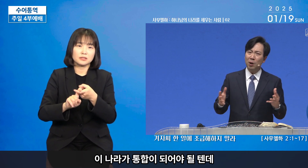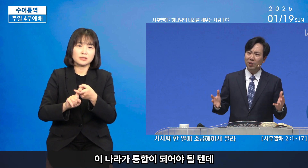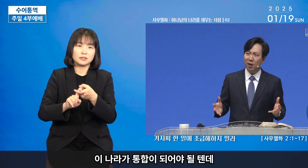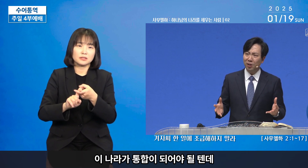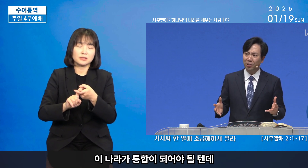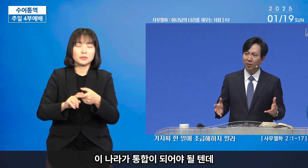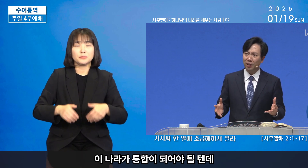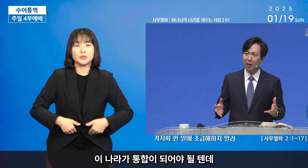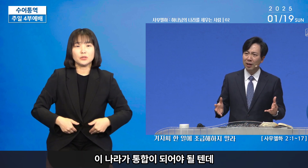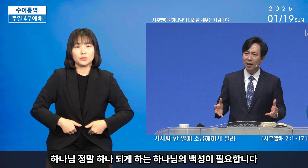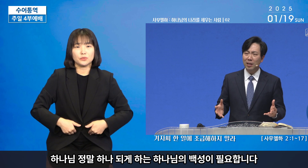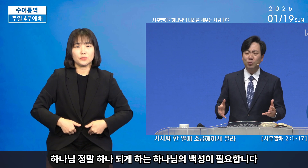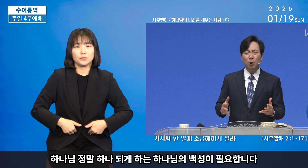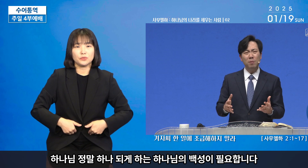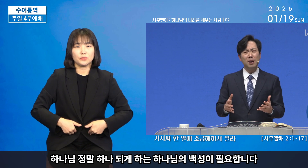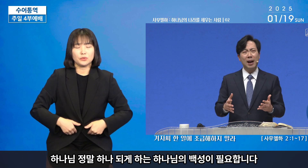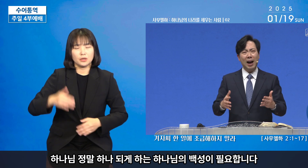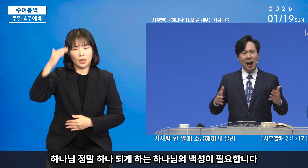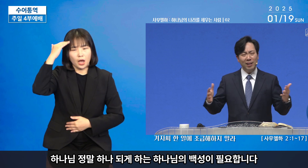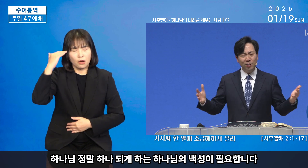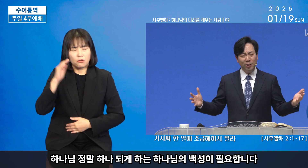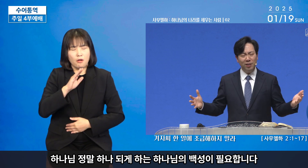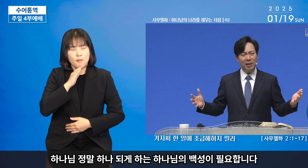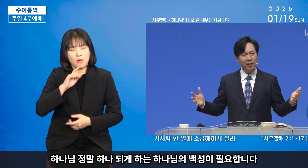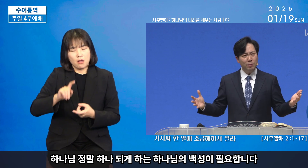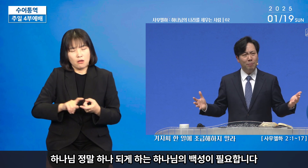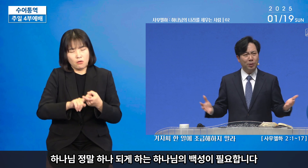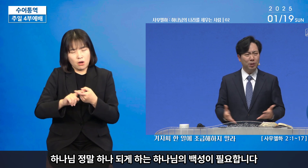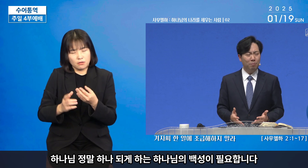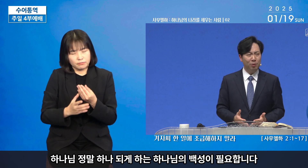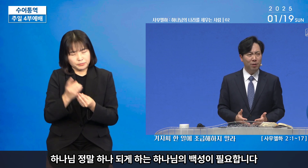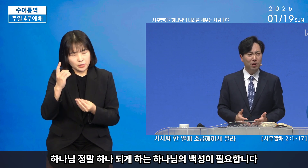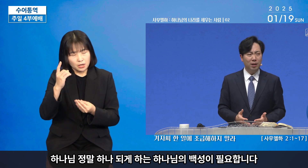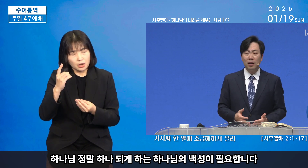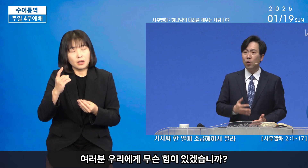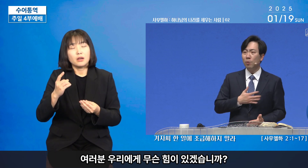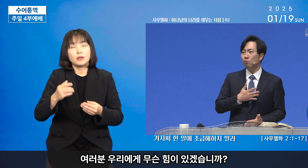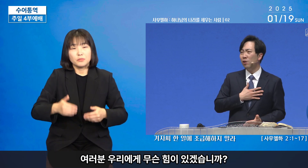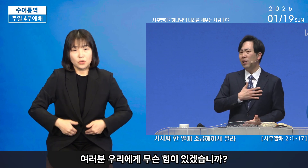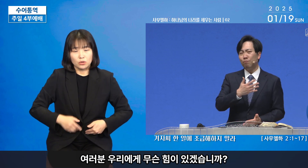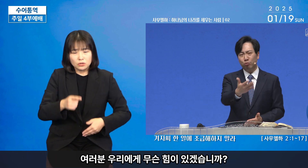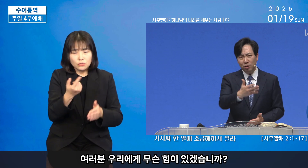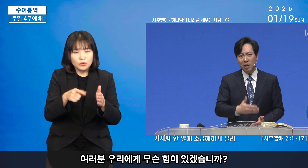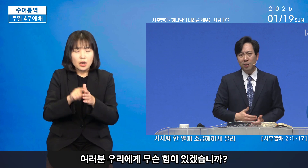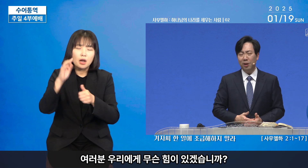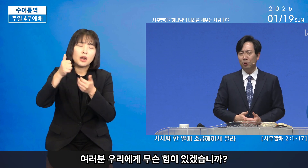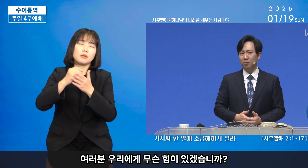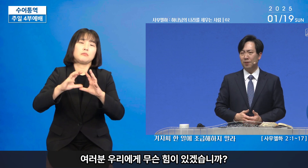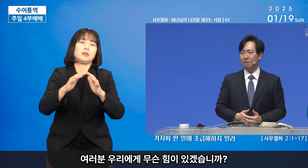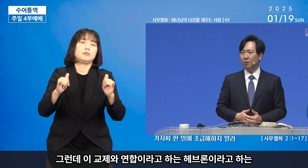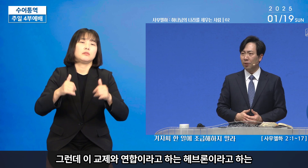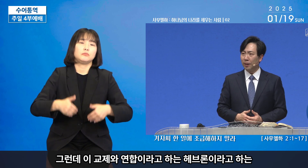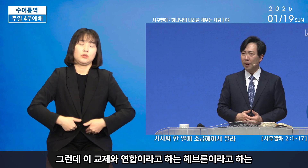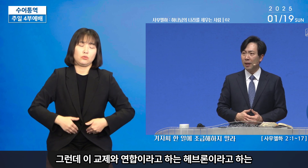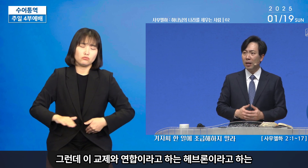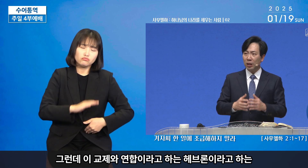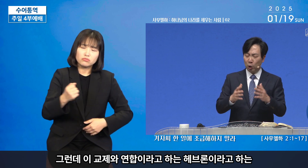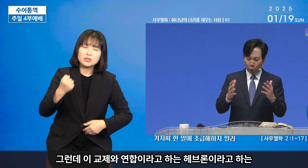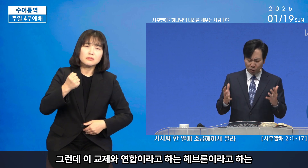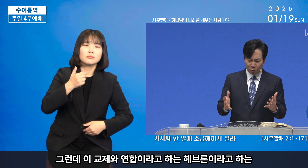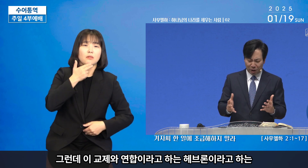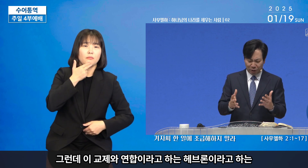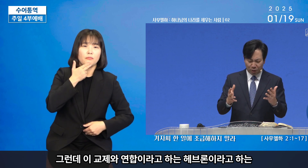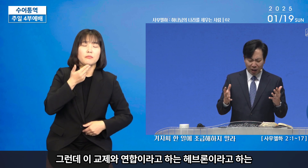나라가 통합이 되어야 될 텐데, 하나님 정말 하나 되게 하는 하나님의 백성이 필요합니다. 여러분, 우리에게 무슨 힘이 있겠습니까? 그런데